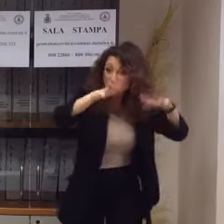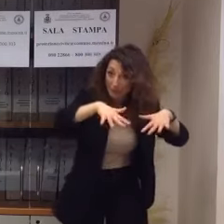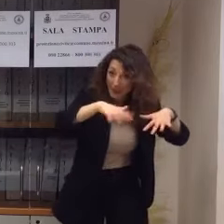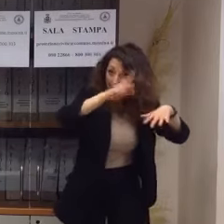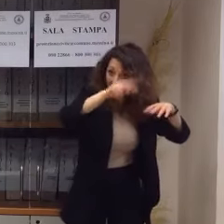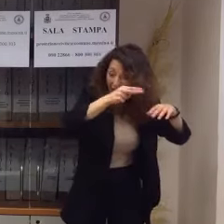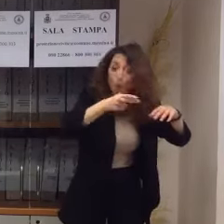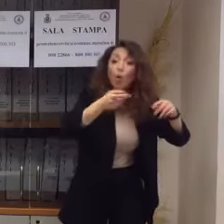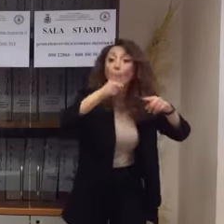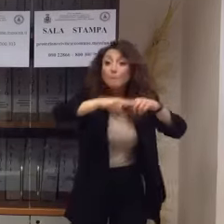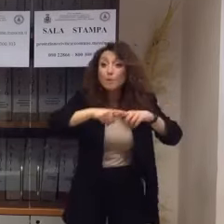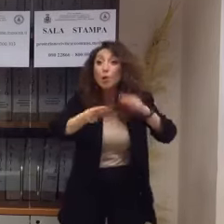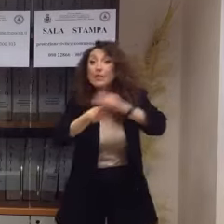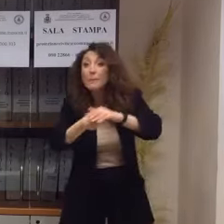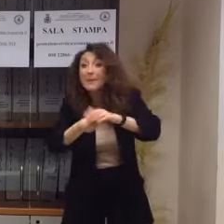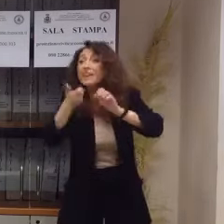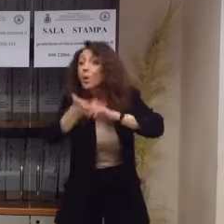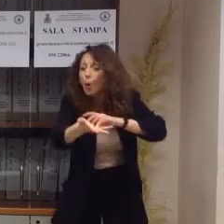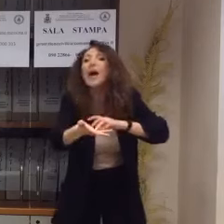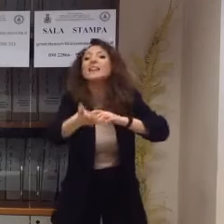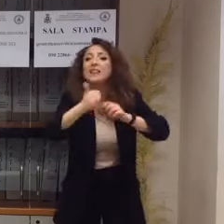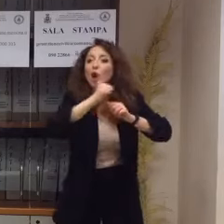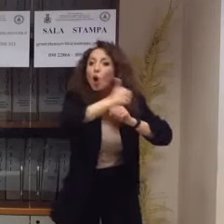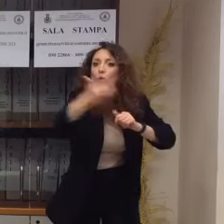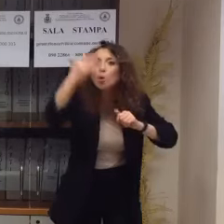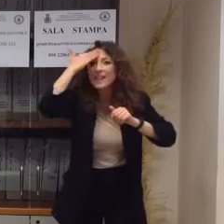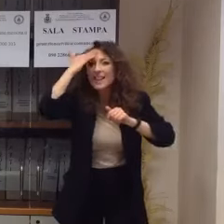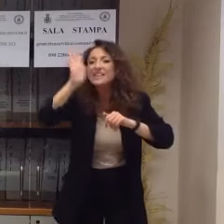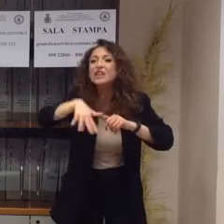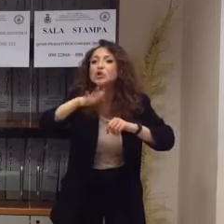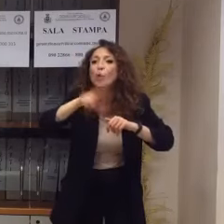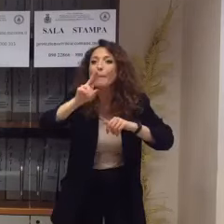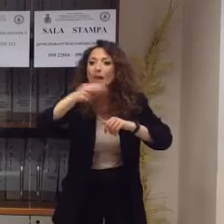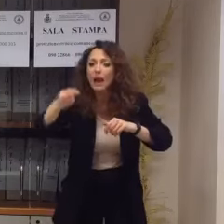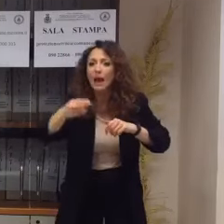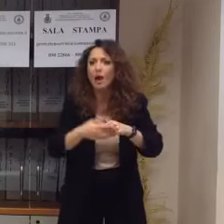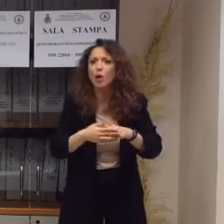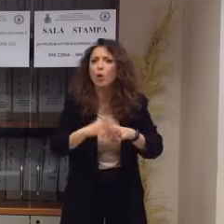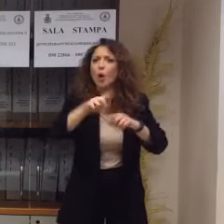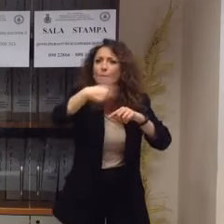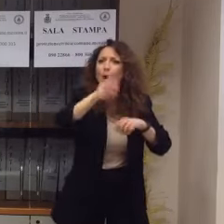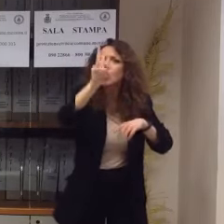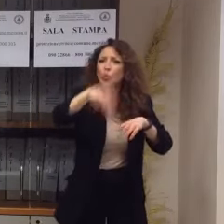dipendente e vai avanti e me li restituisci in 3 anni a partire da gennaio